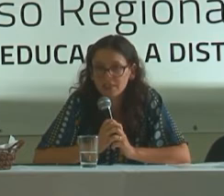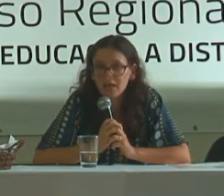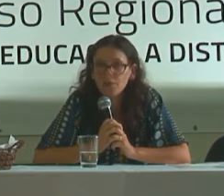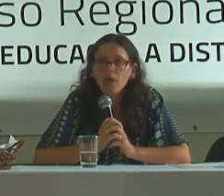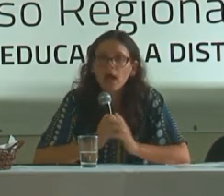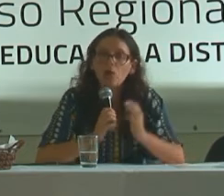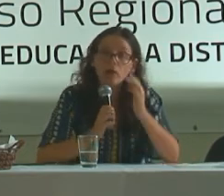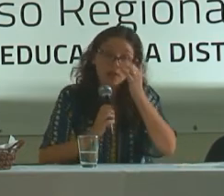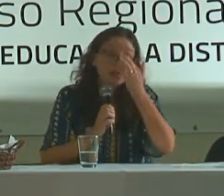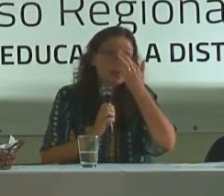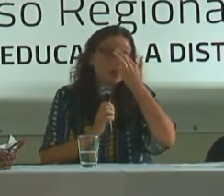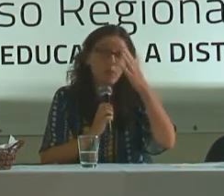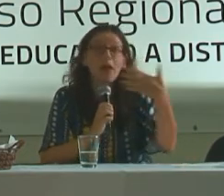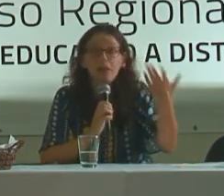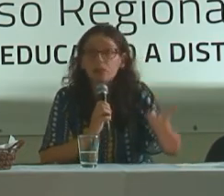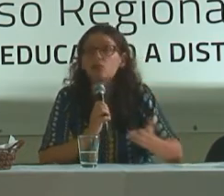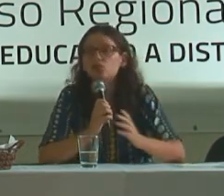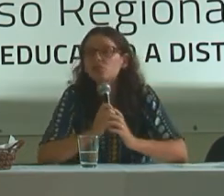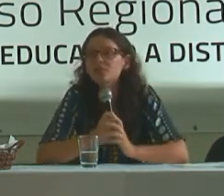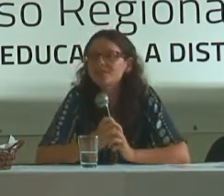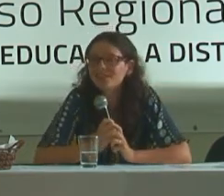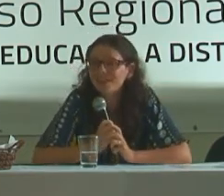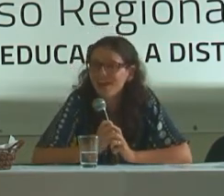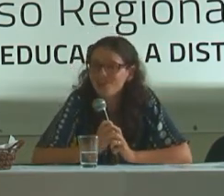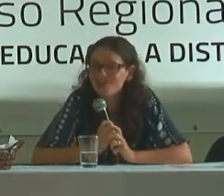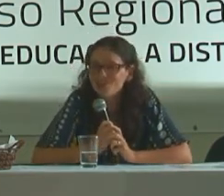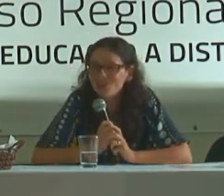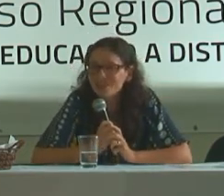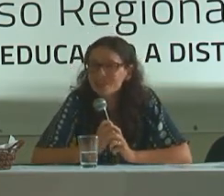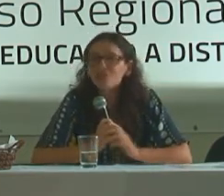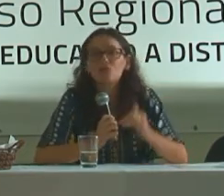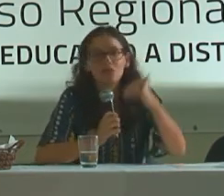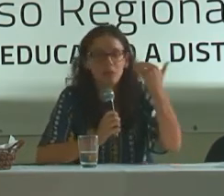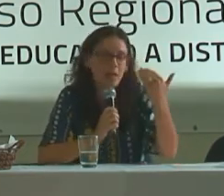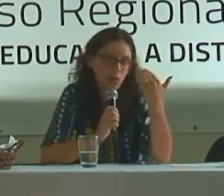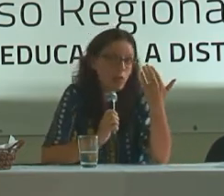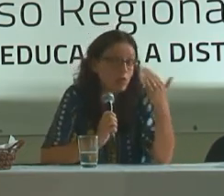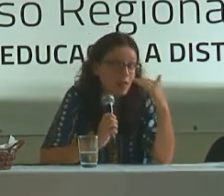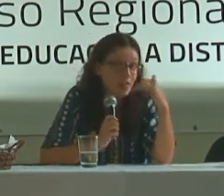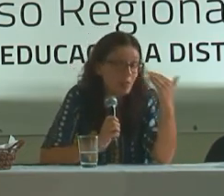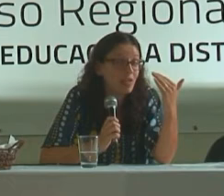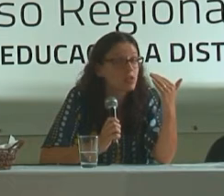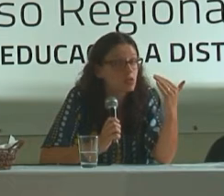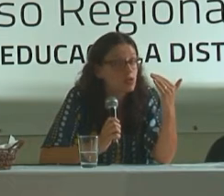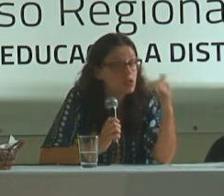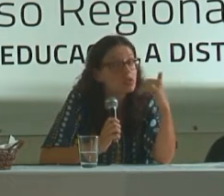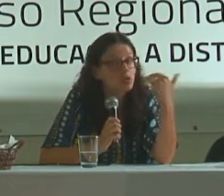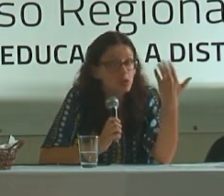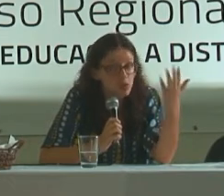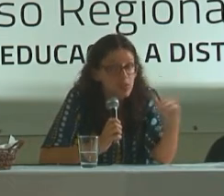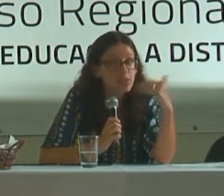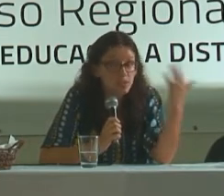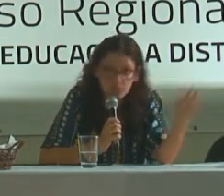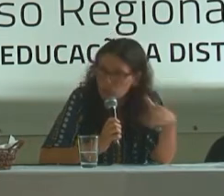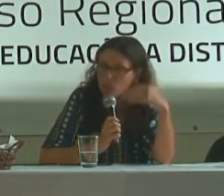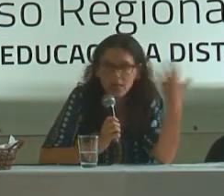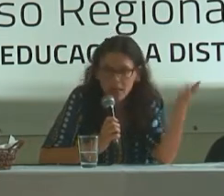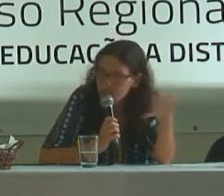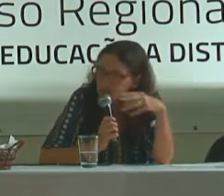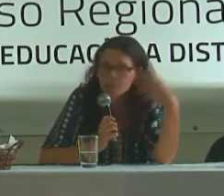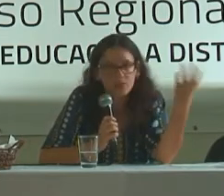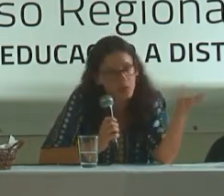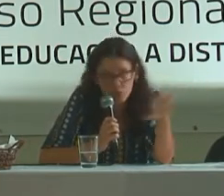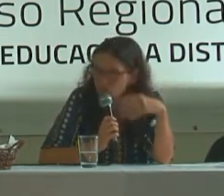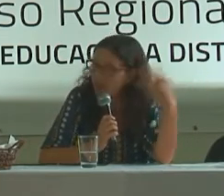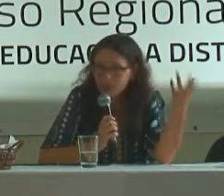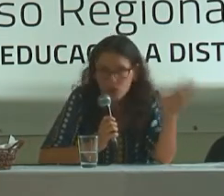das condições, sabe? Agora, sim, para isso a gente precisa criar condições quando eu falo dependendo das condições, das condições físicas,